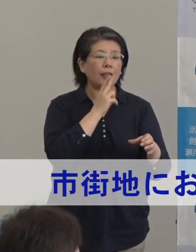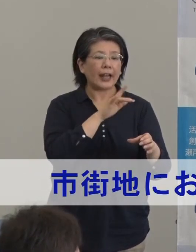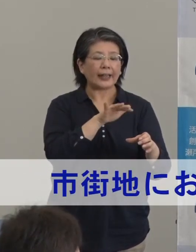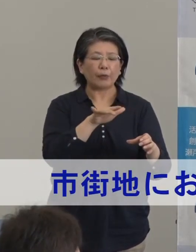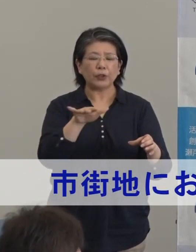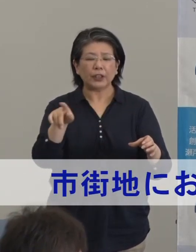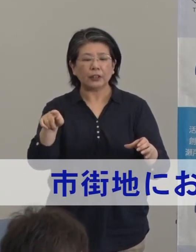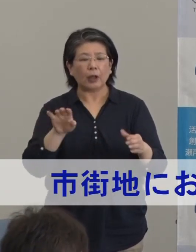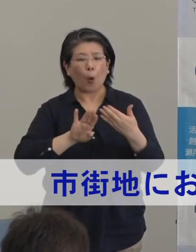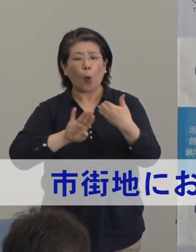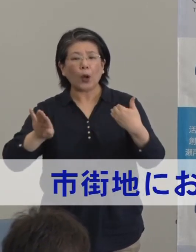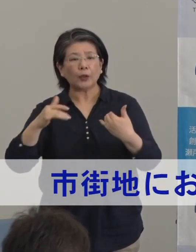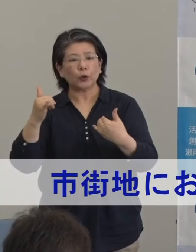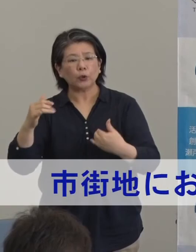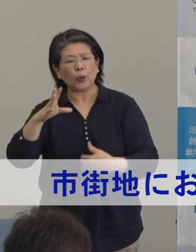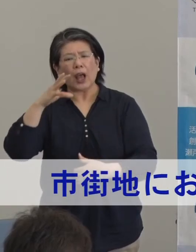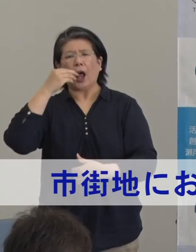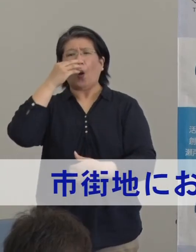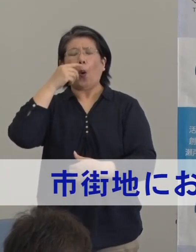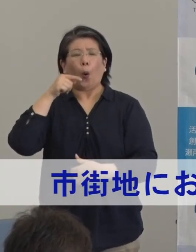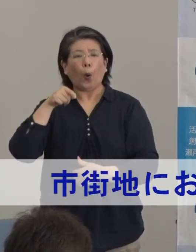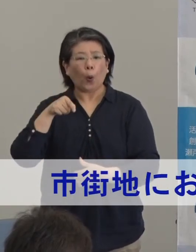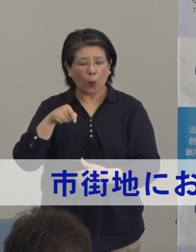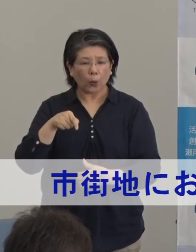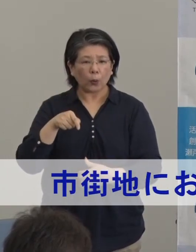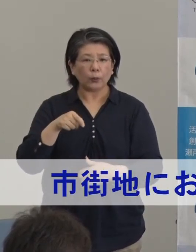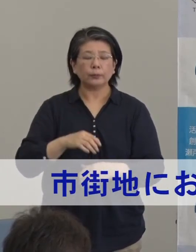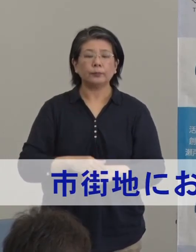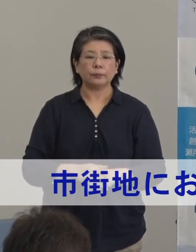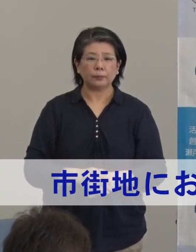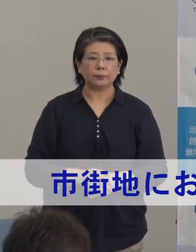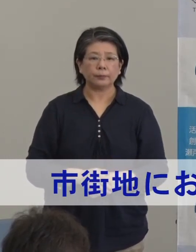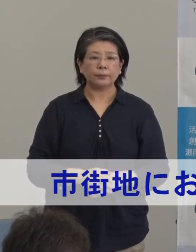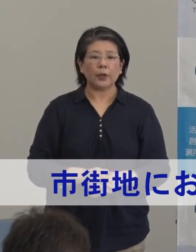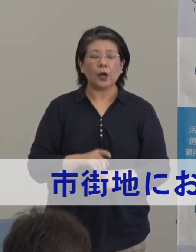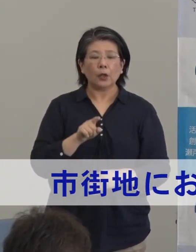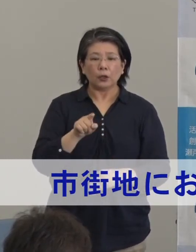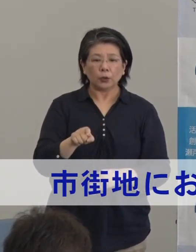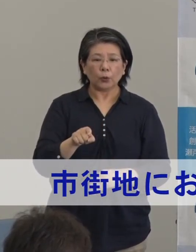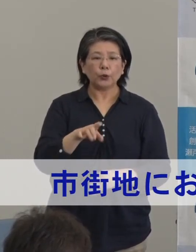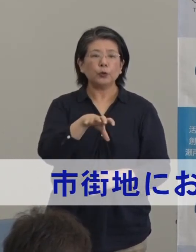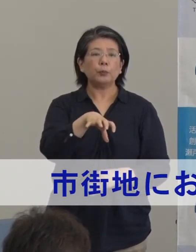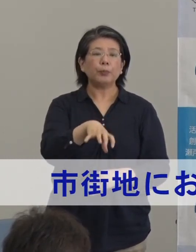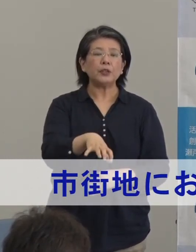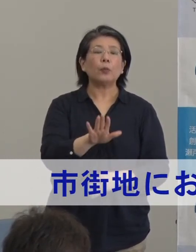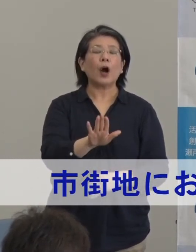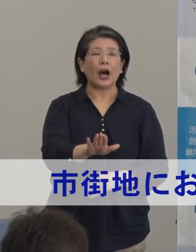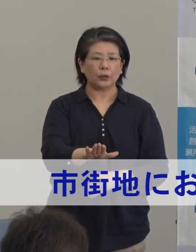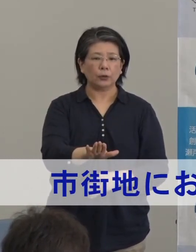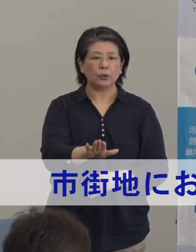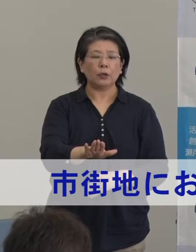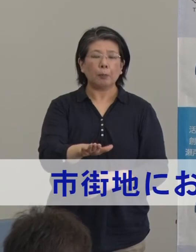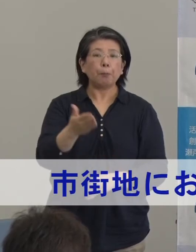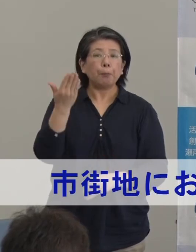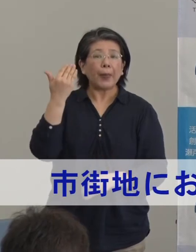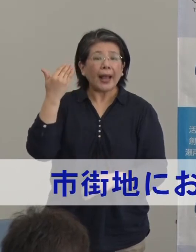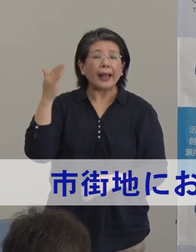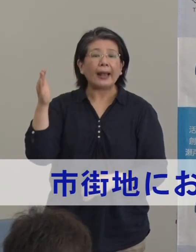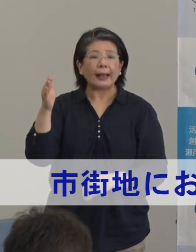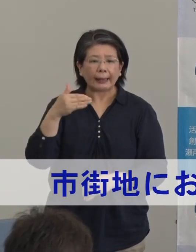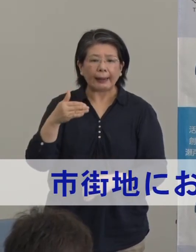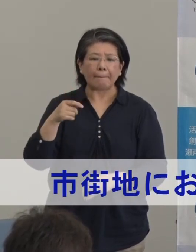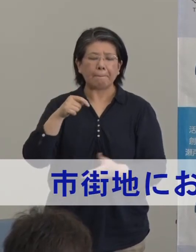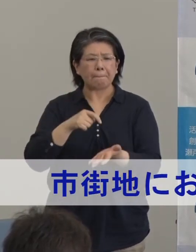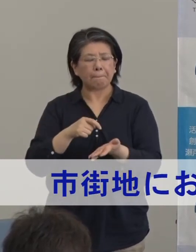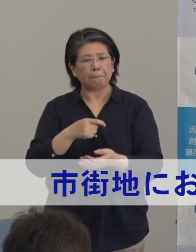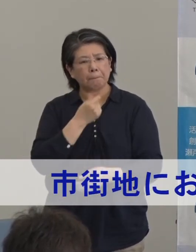で、まあ、数が多すぎるということと、人が集まる場所に置いているということについて、これまでも批判等はございました。ま